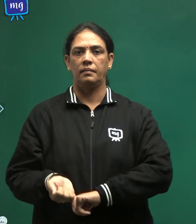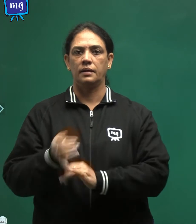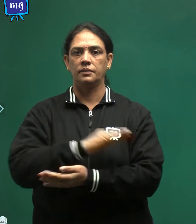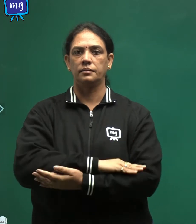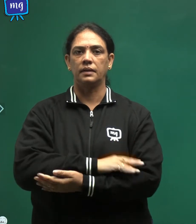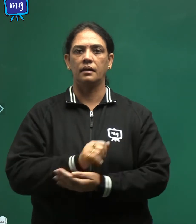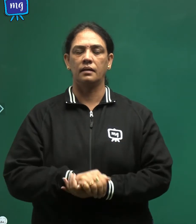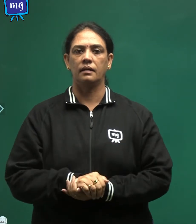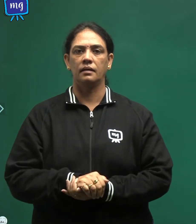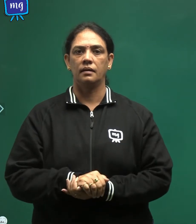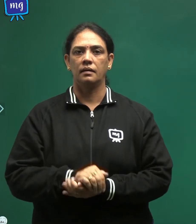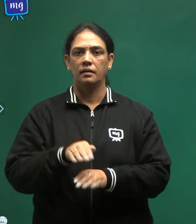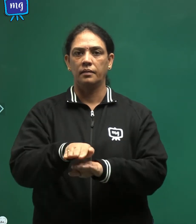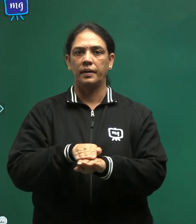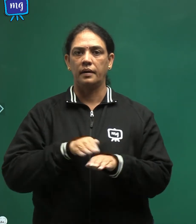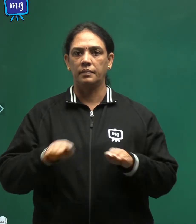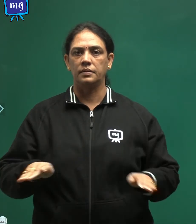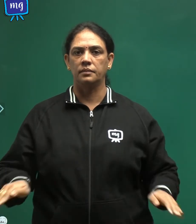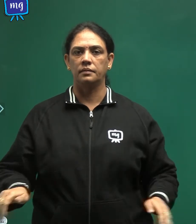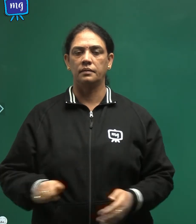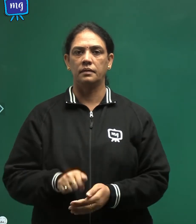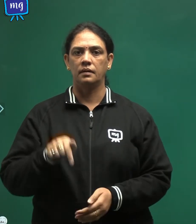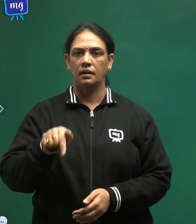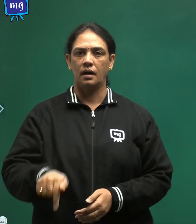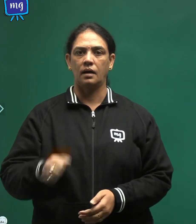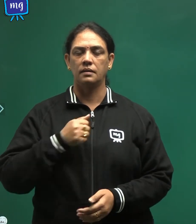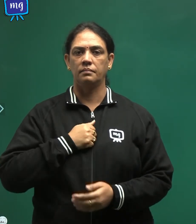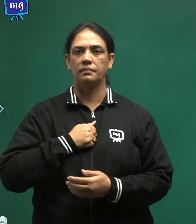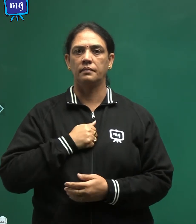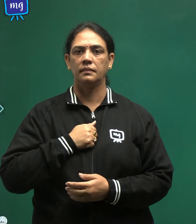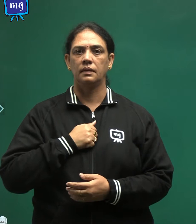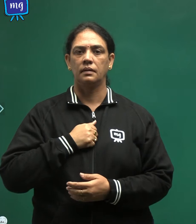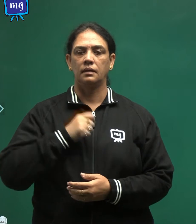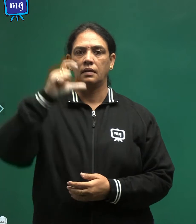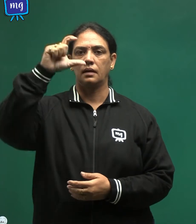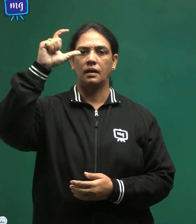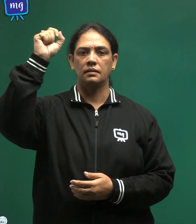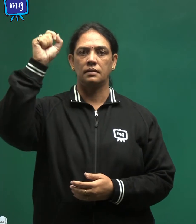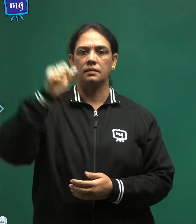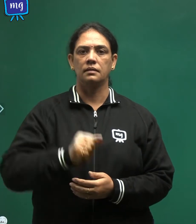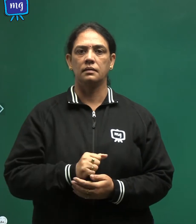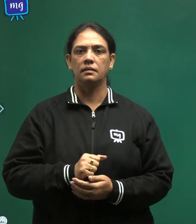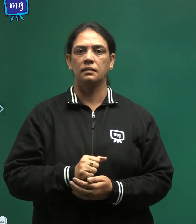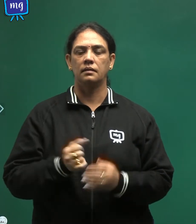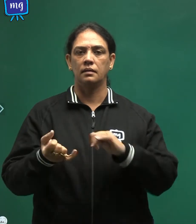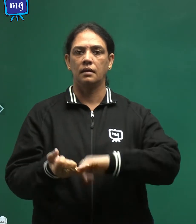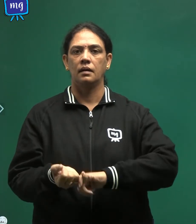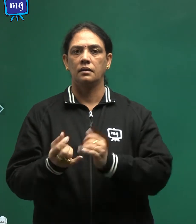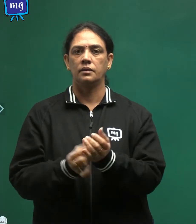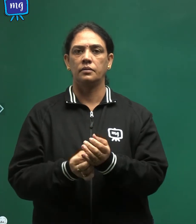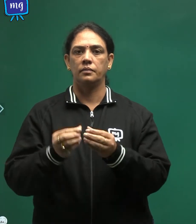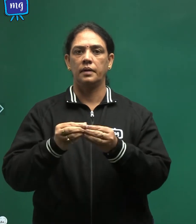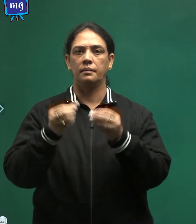मैम। प्यारे बच्चों, आज हम क्लास 10 विषय गणित